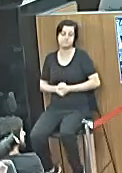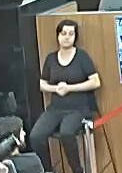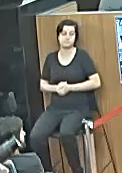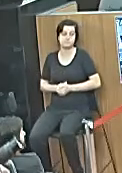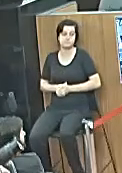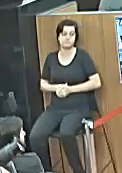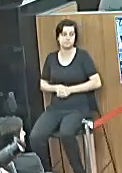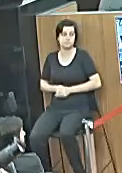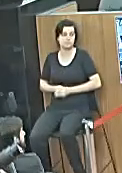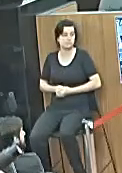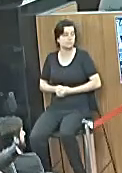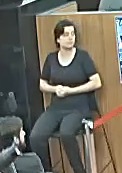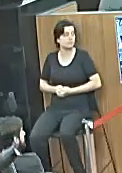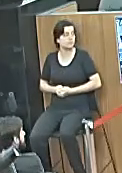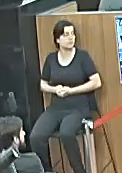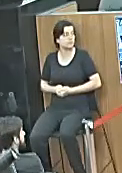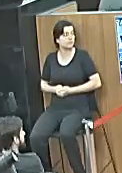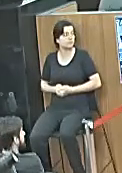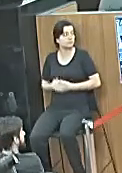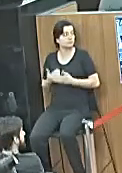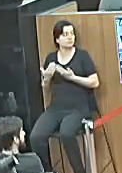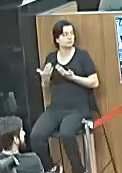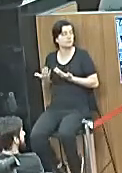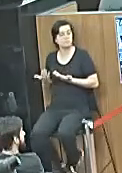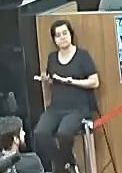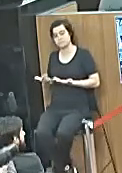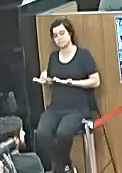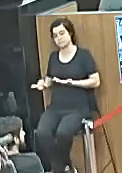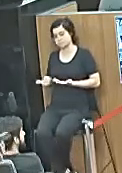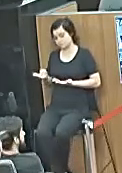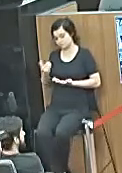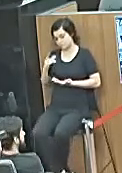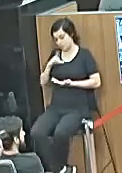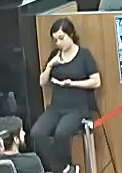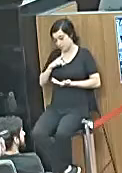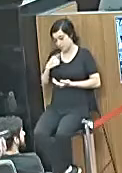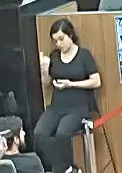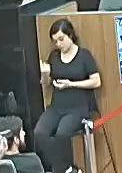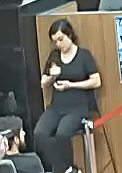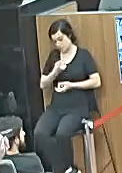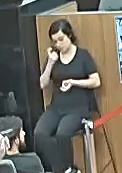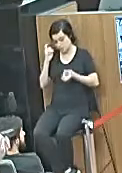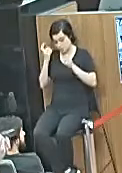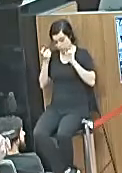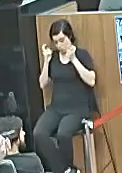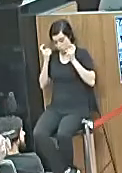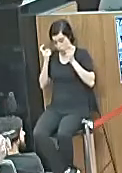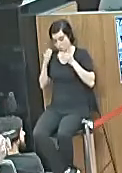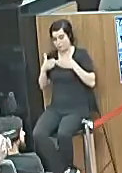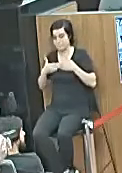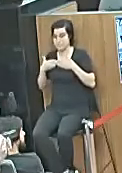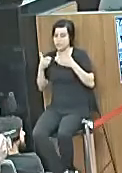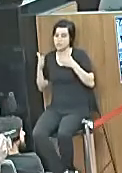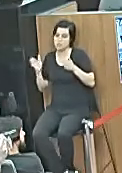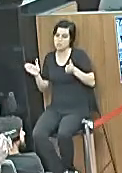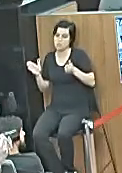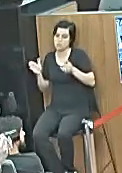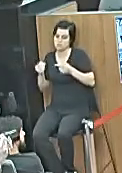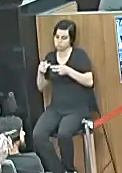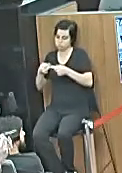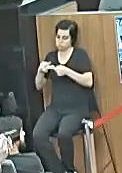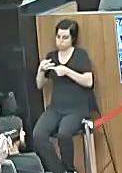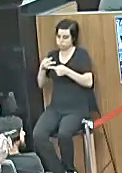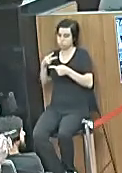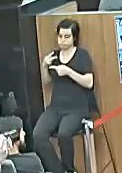é 11 um sinalizador grande disso é que na nossa reunião de abertura que a gente teve se não me engano há duas